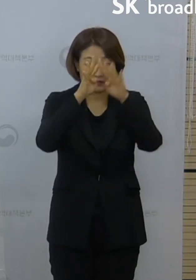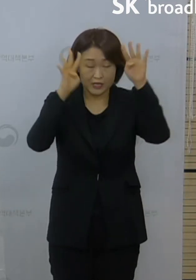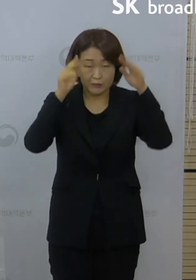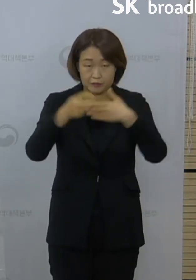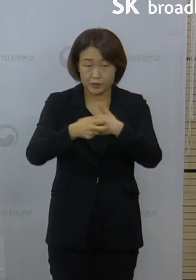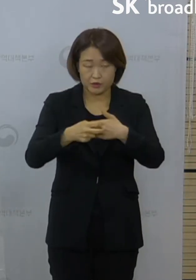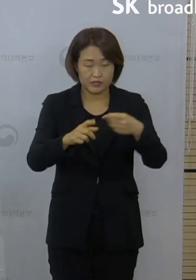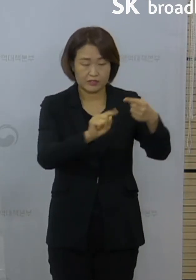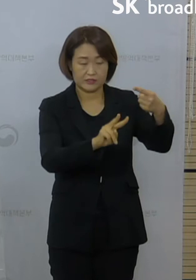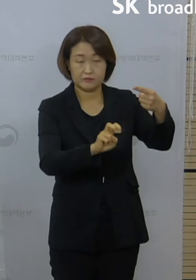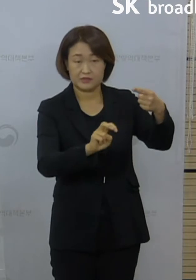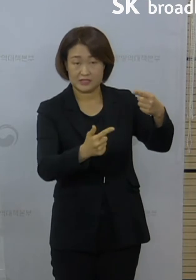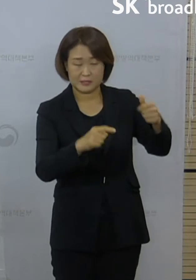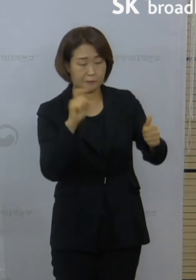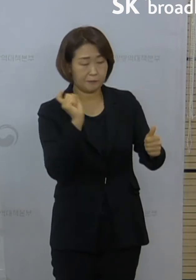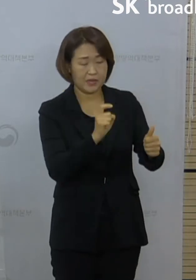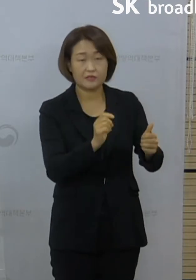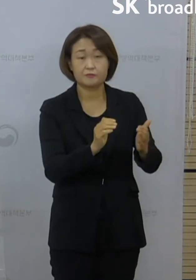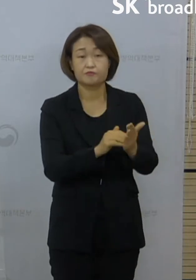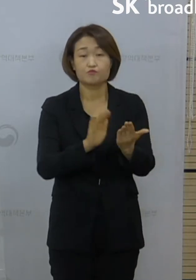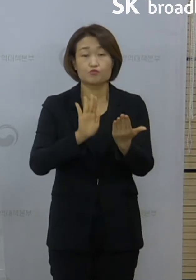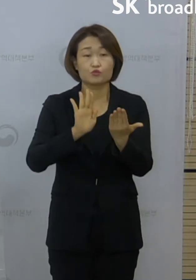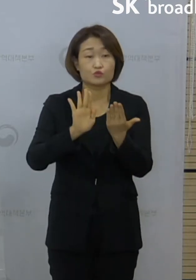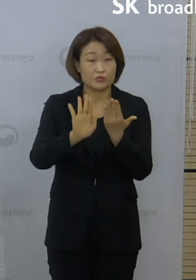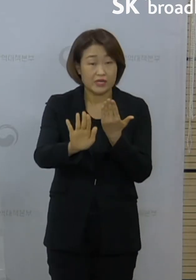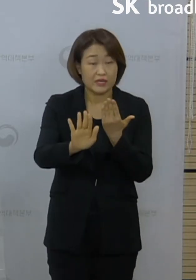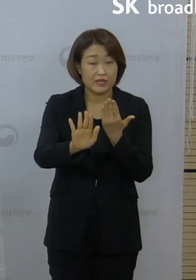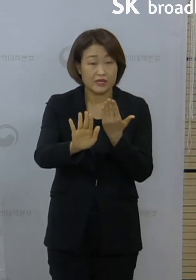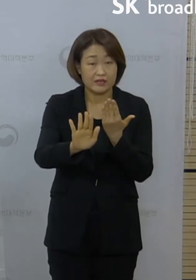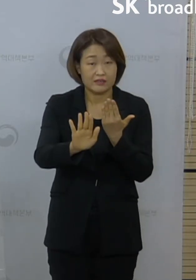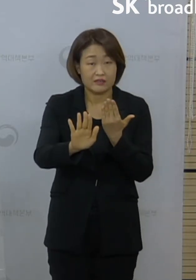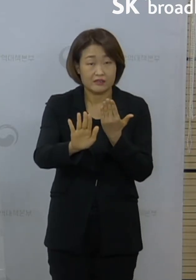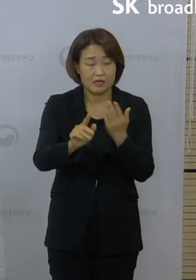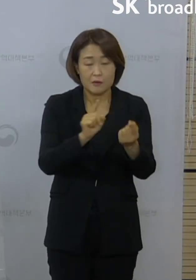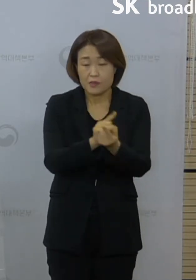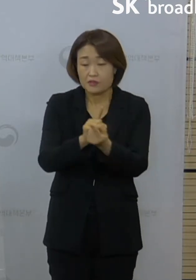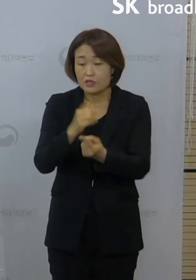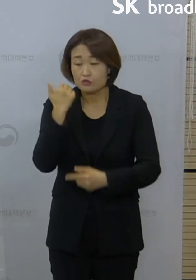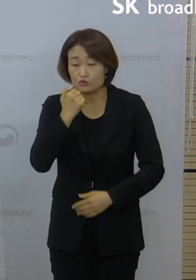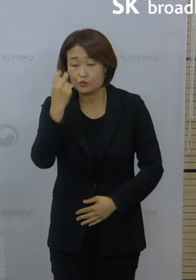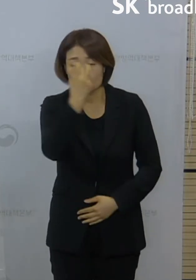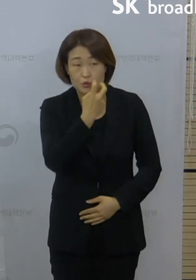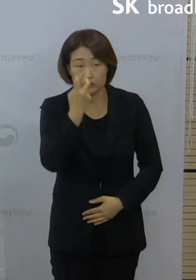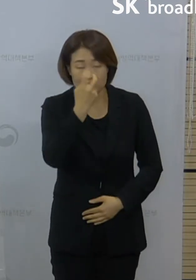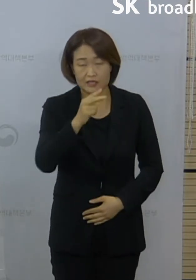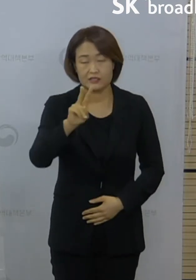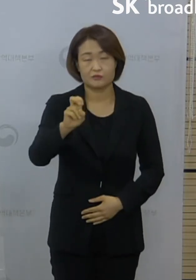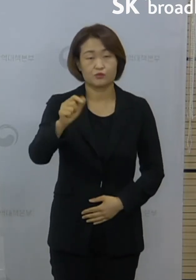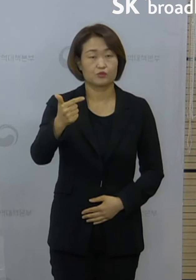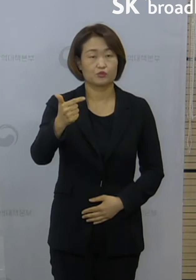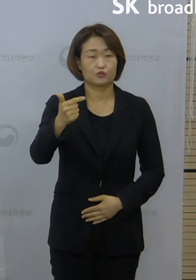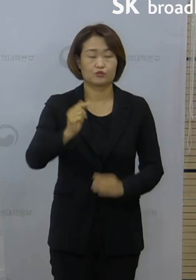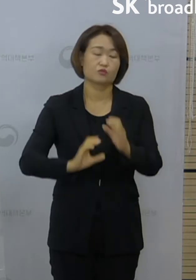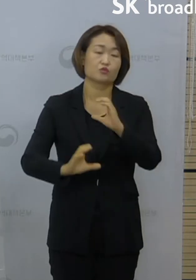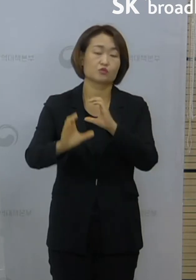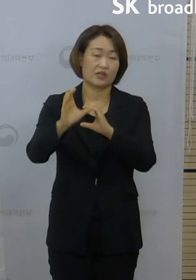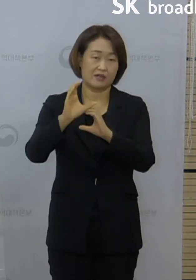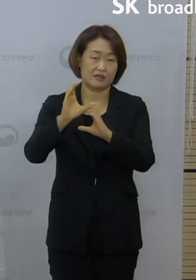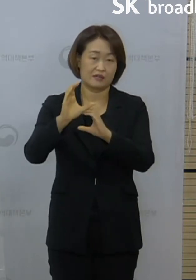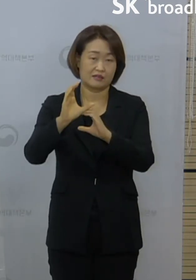1월 27일에 첫 확진 자가 발생한 이후에 접촉자 조사 중에 26명이 추가 확진